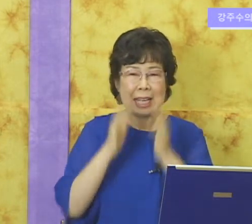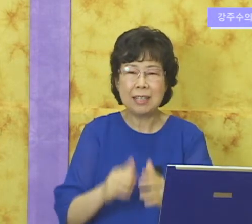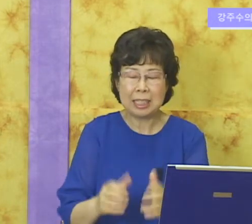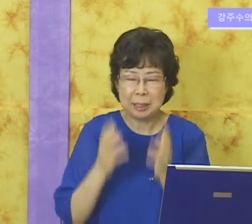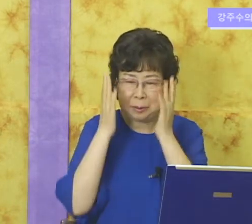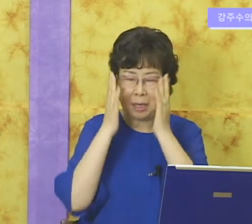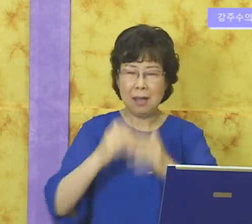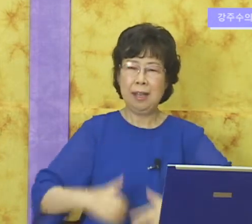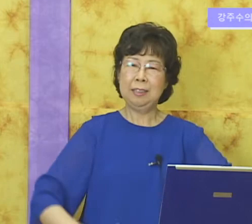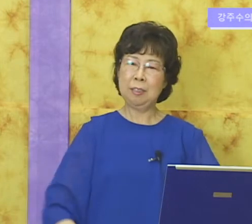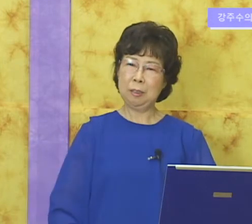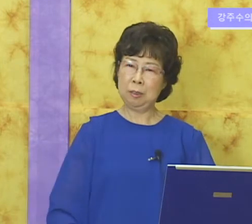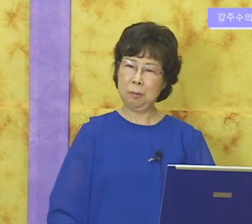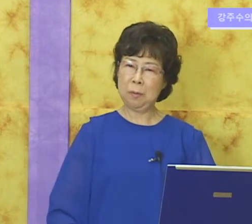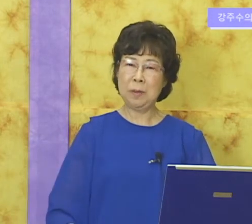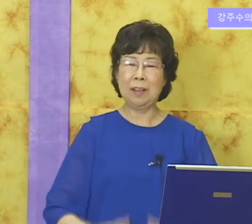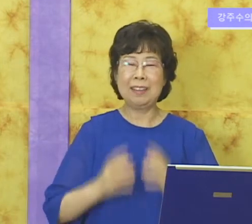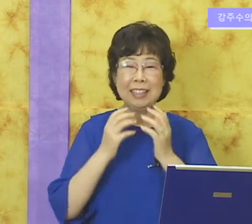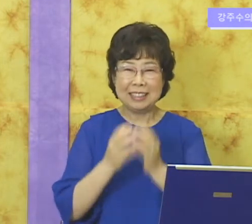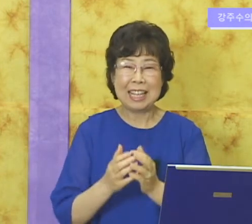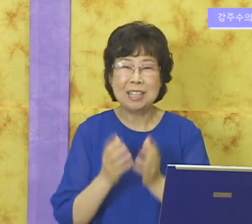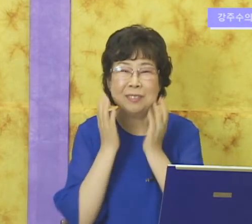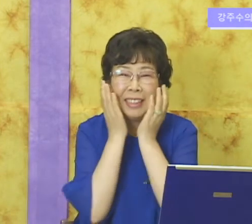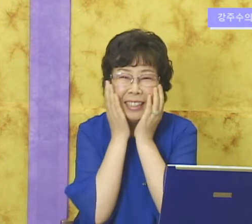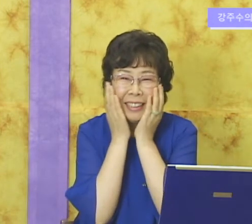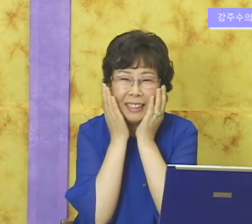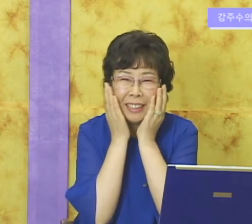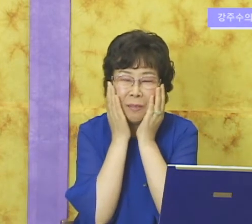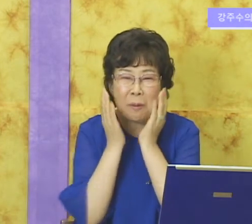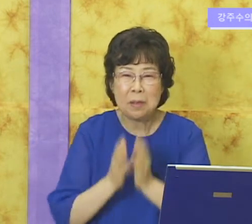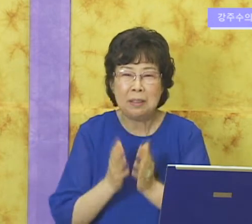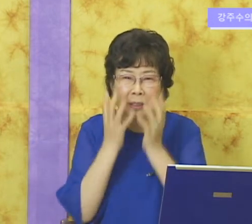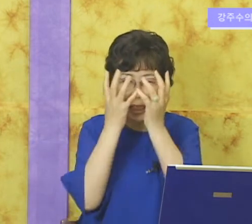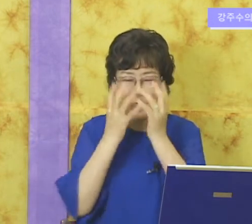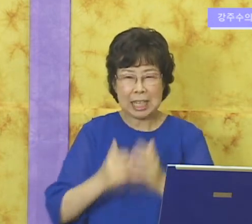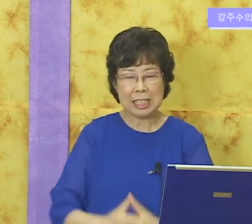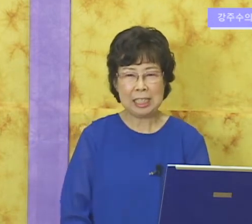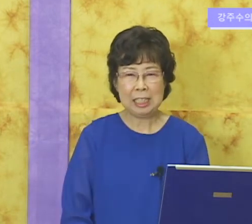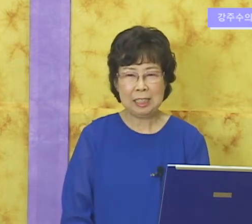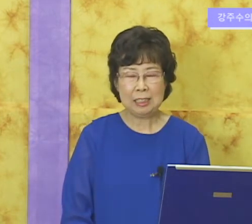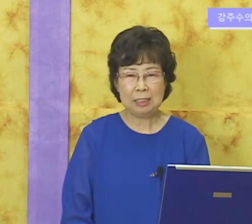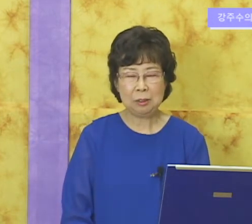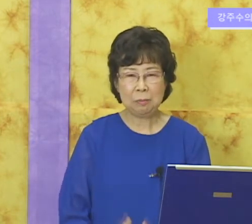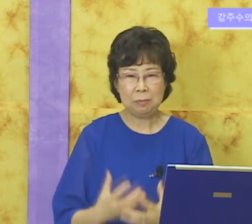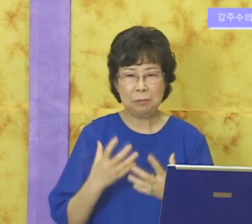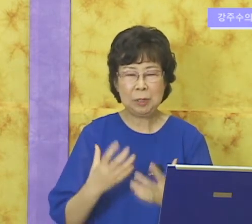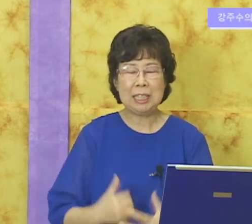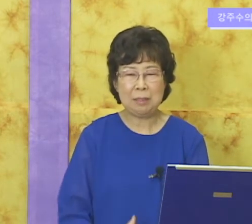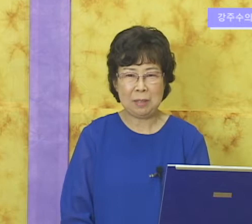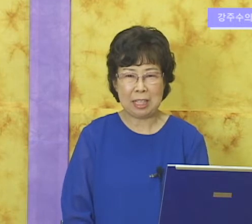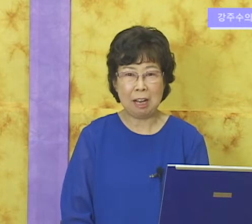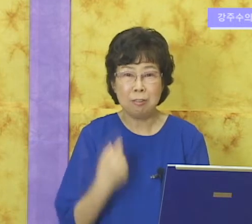안경 안 썼고요. 저를 탁 보면 자 여러분 저를 보면 어디가 제일 좀 눈에 띕니까?